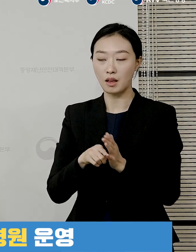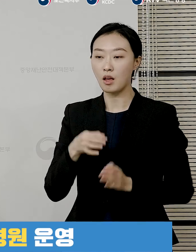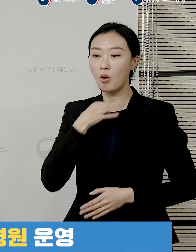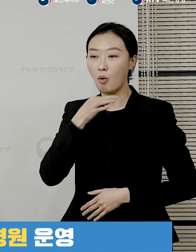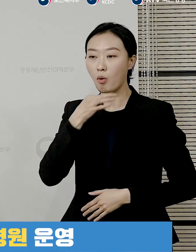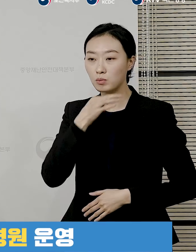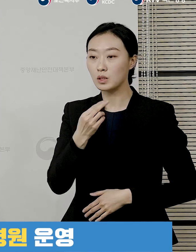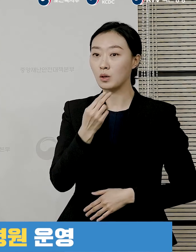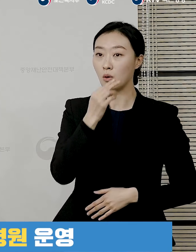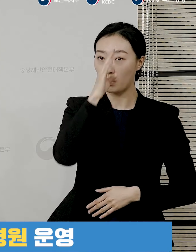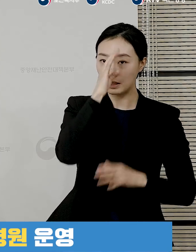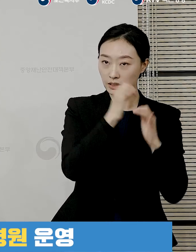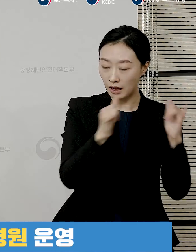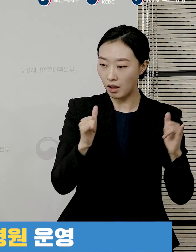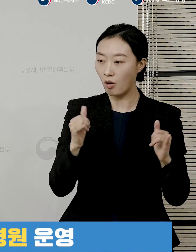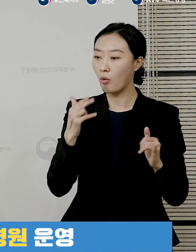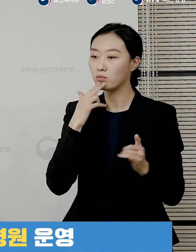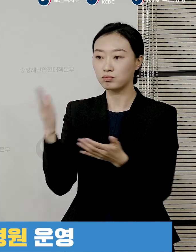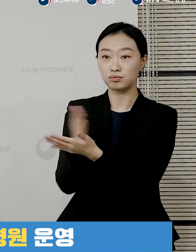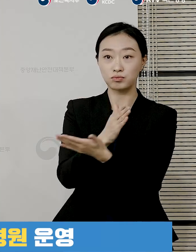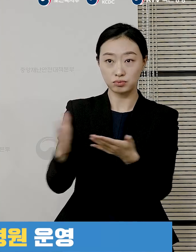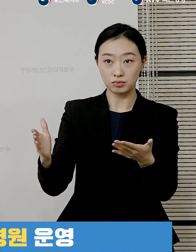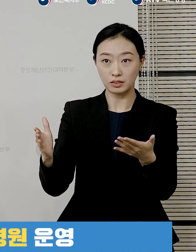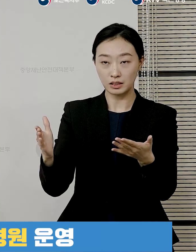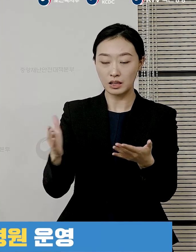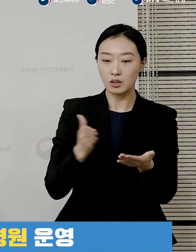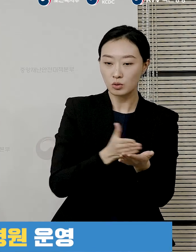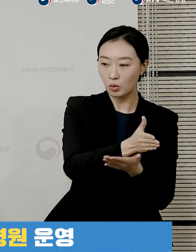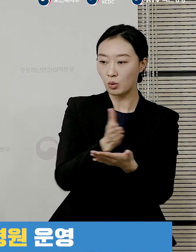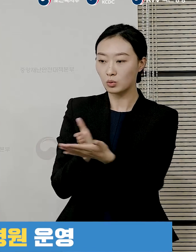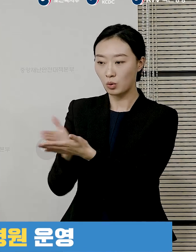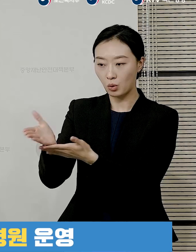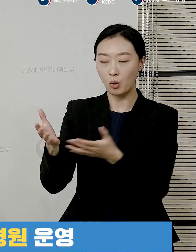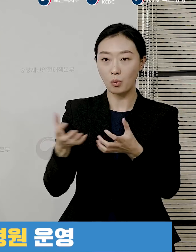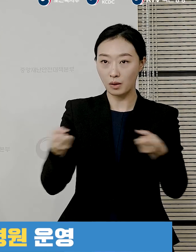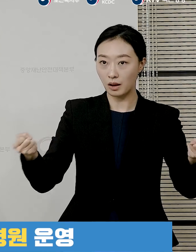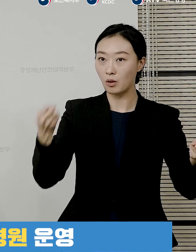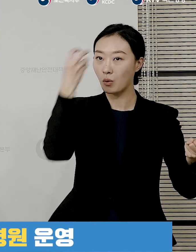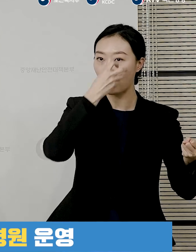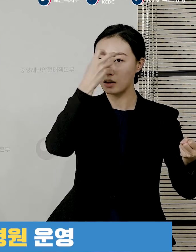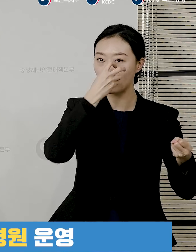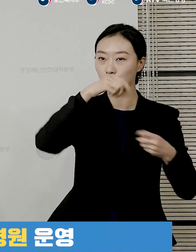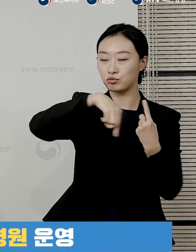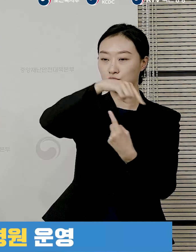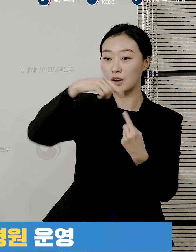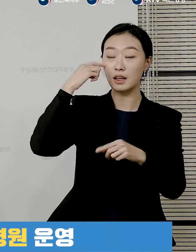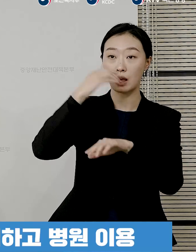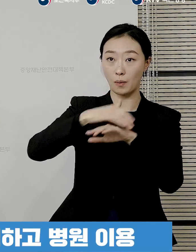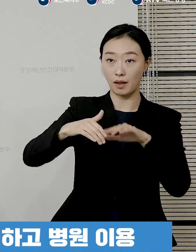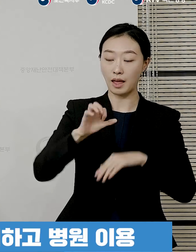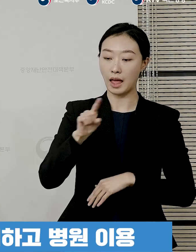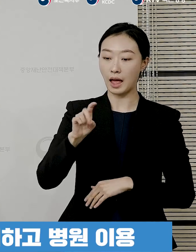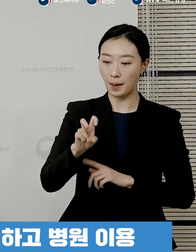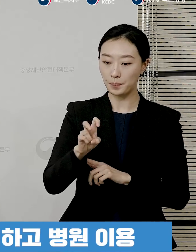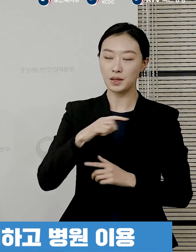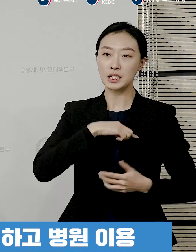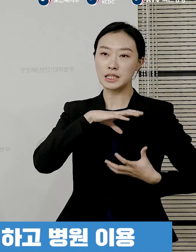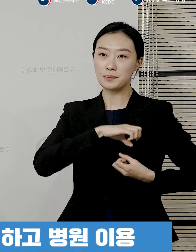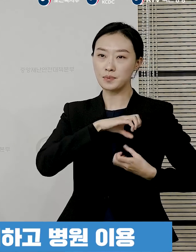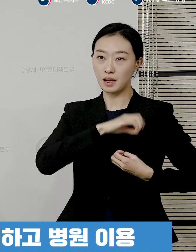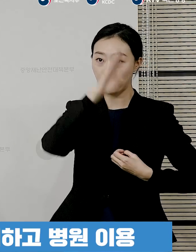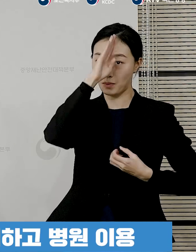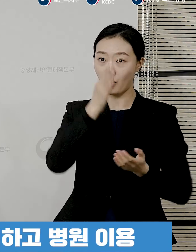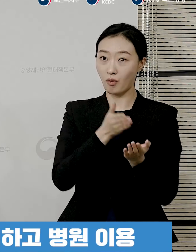위하여 비호흡기 환자와 분리된 호흡기 환자 전용 진료 구역을 운영하는